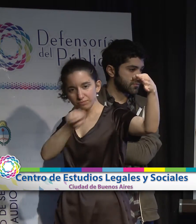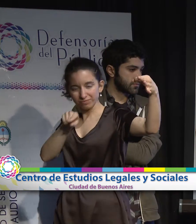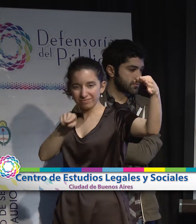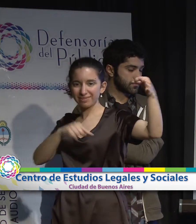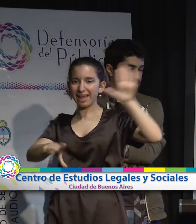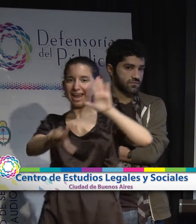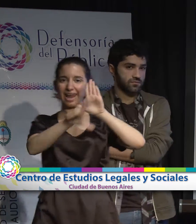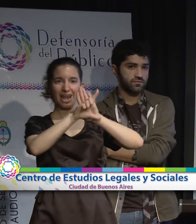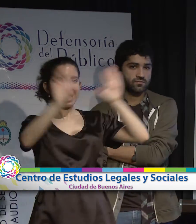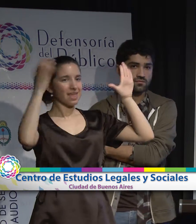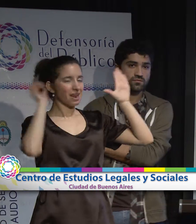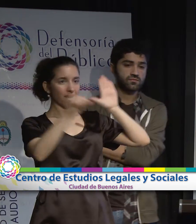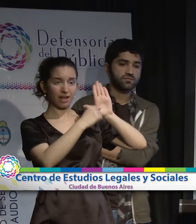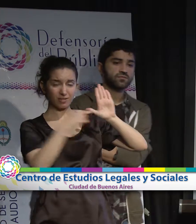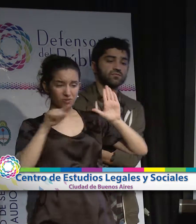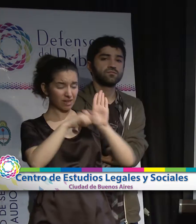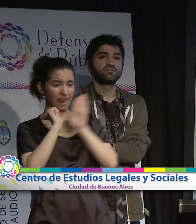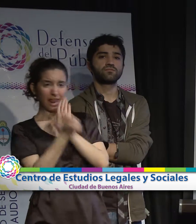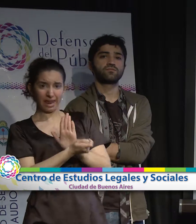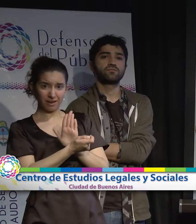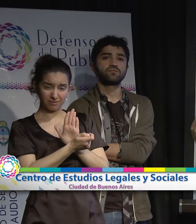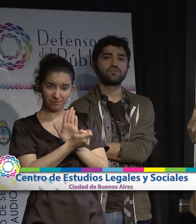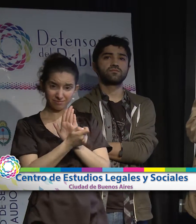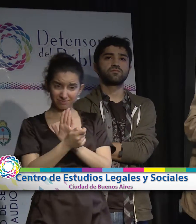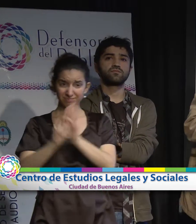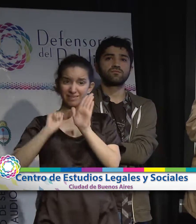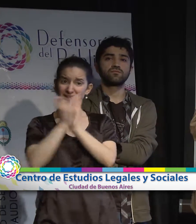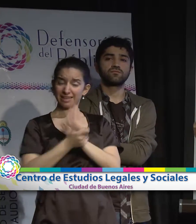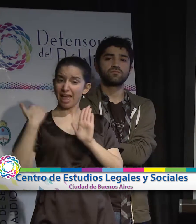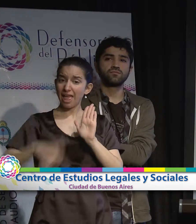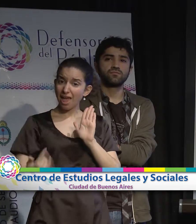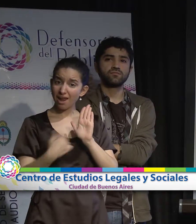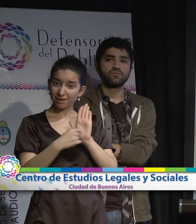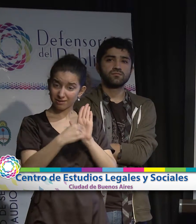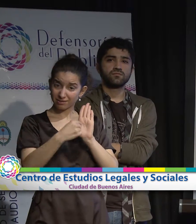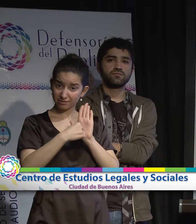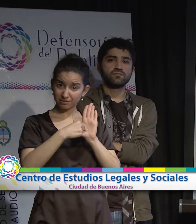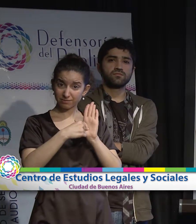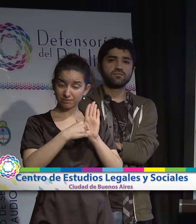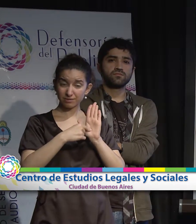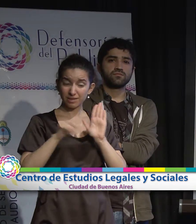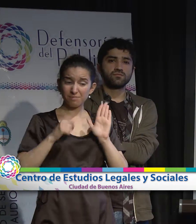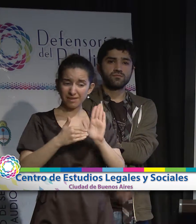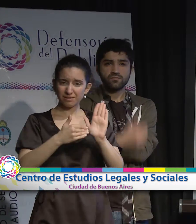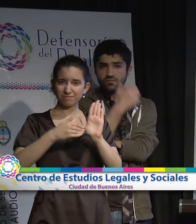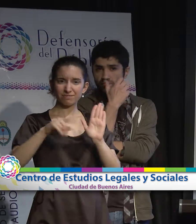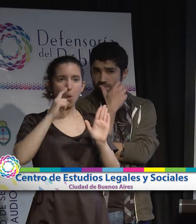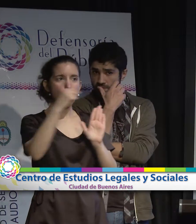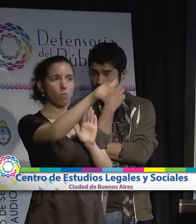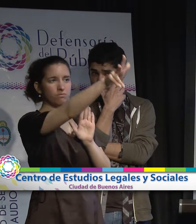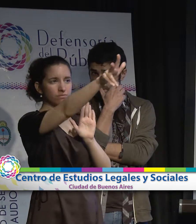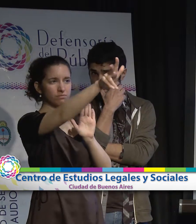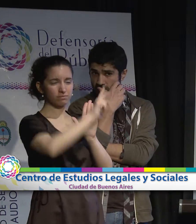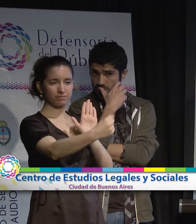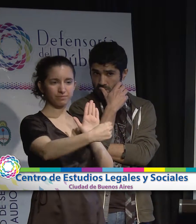la Ley de Servicio de Comunicación Audiovisual que operaron en Argentina en los últimos meses